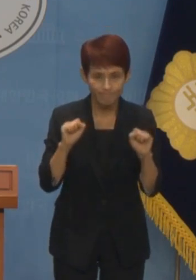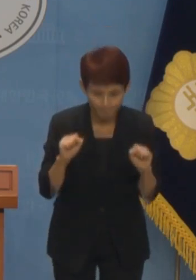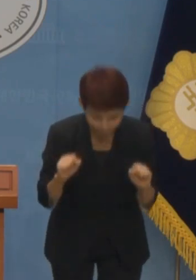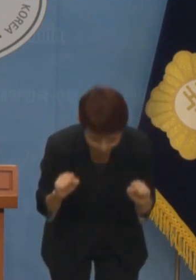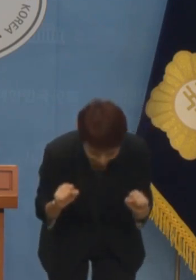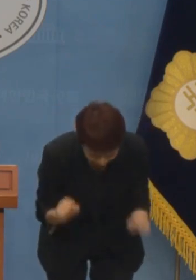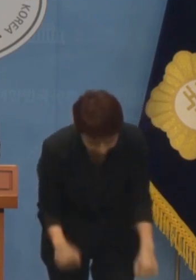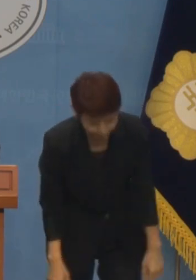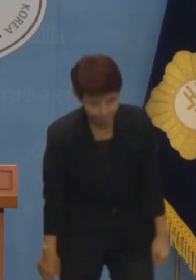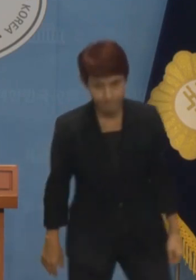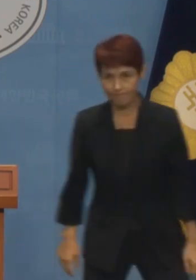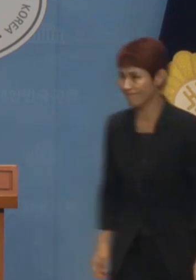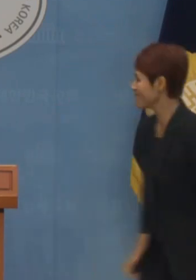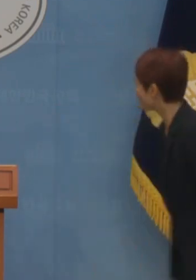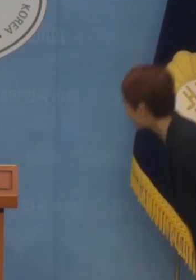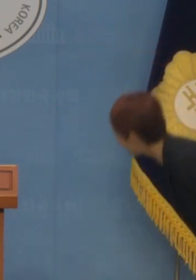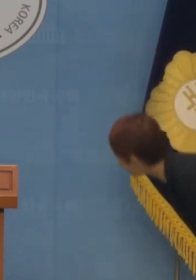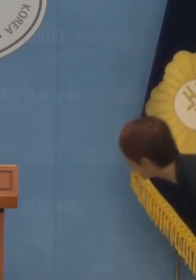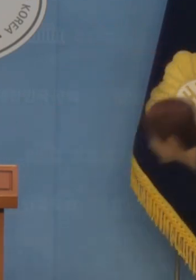이상입니다